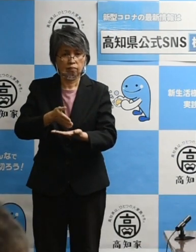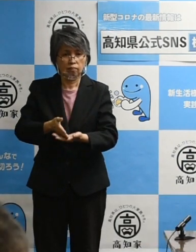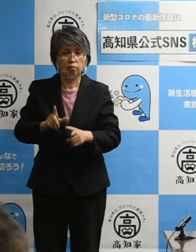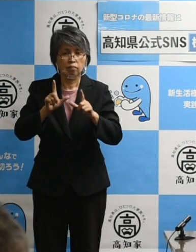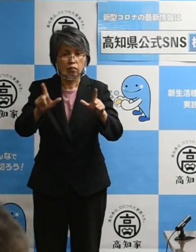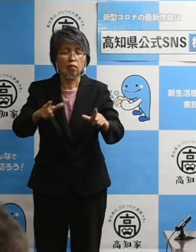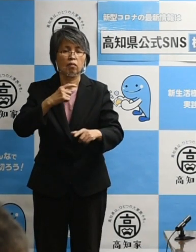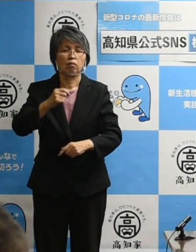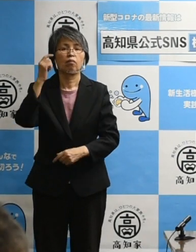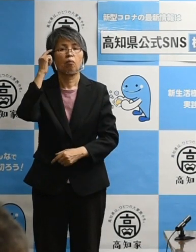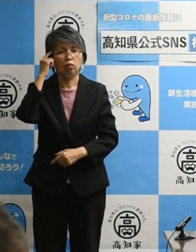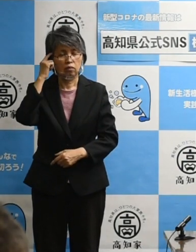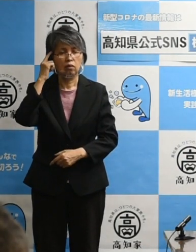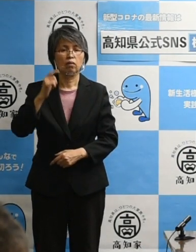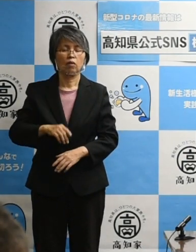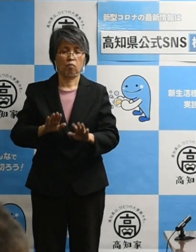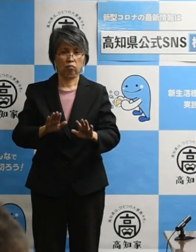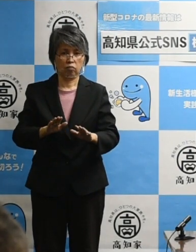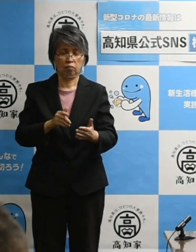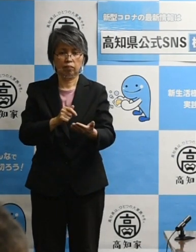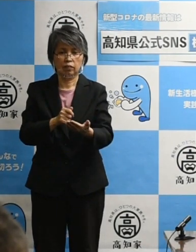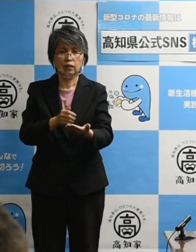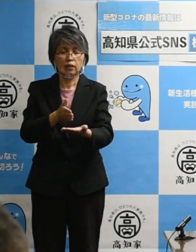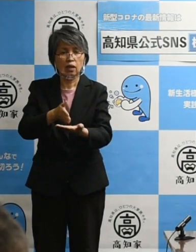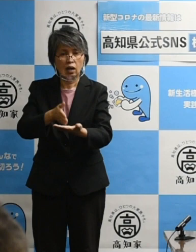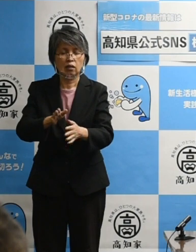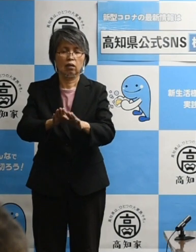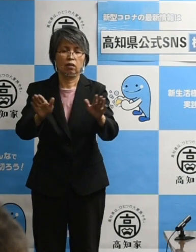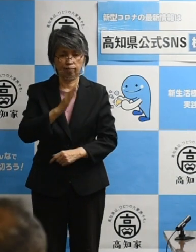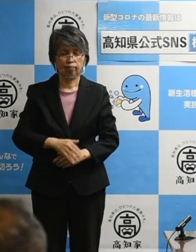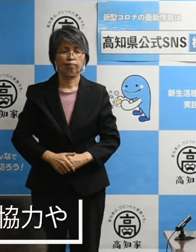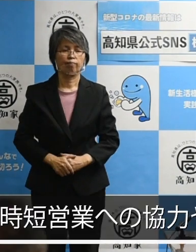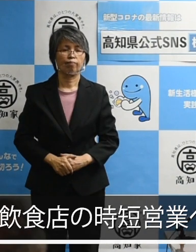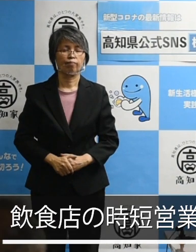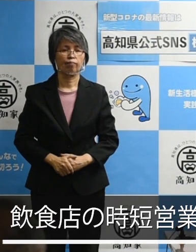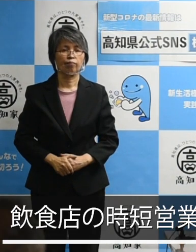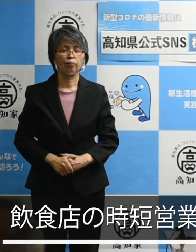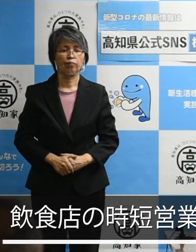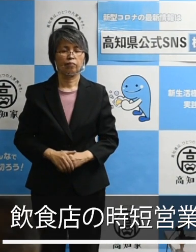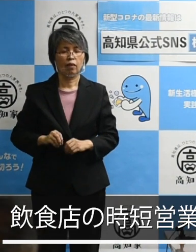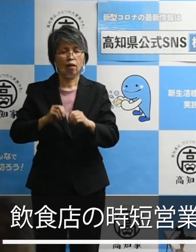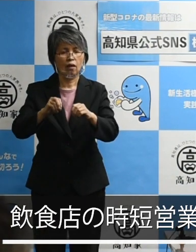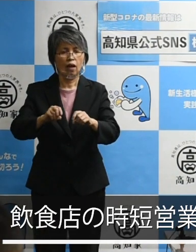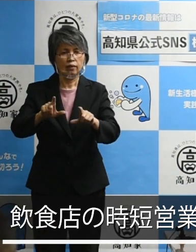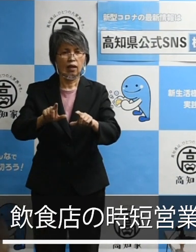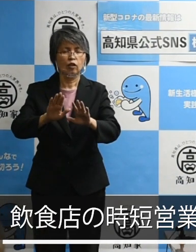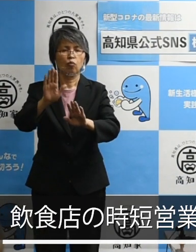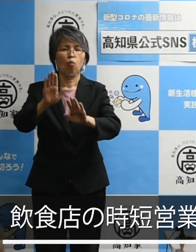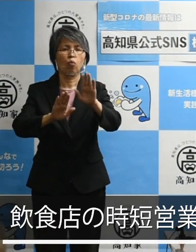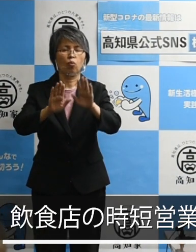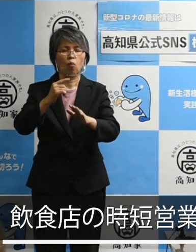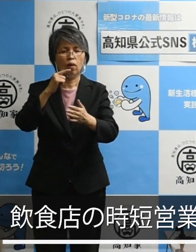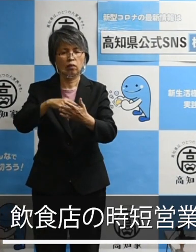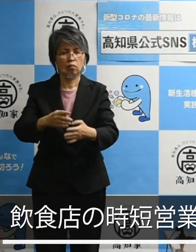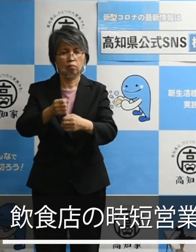こうということで、この記者会見を設定をさせていただきました。感染状況を簡単にご説明をいたします